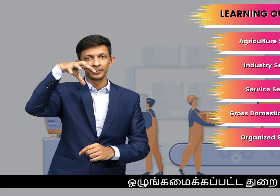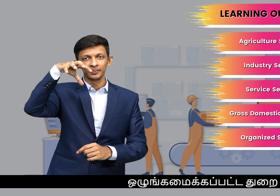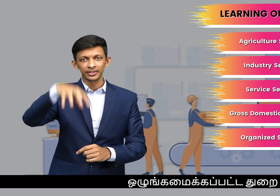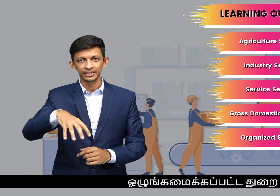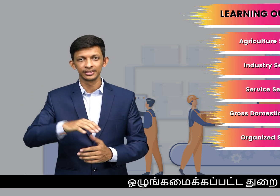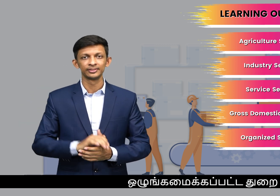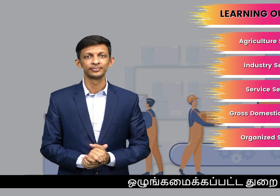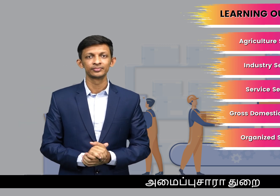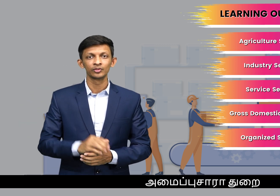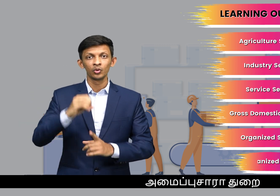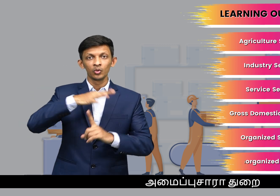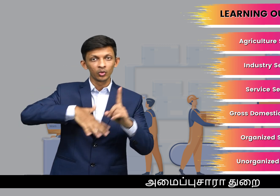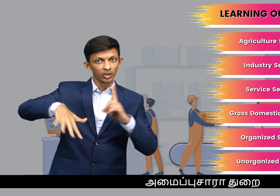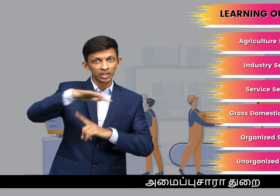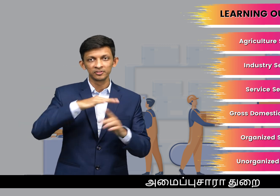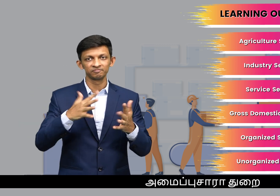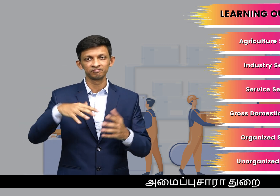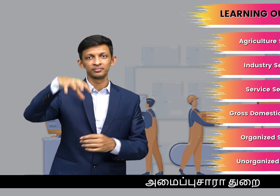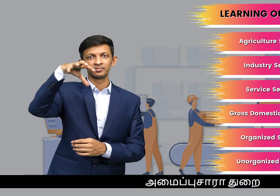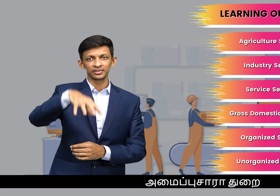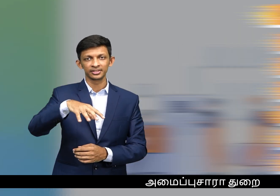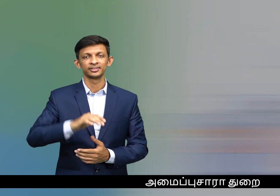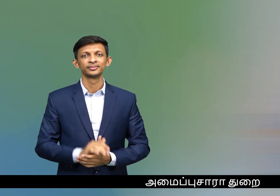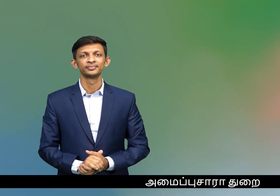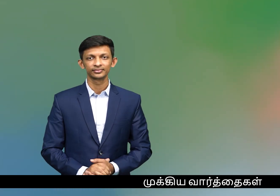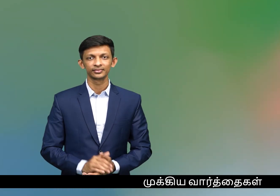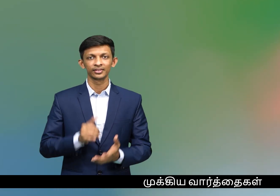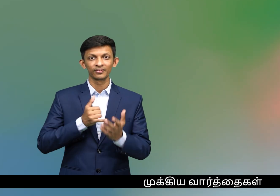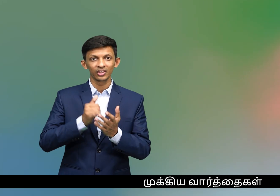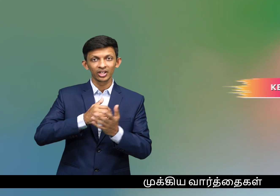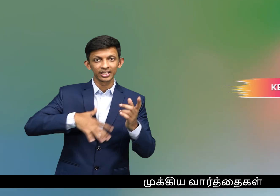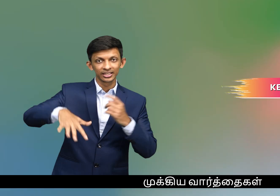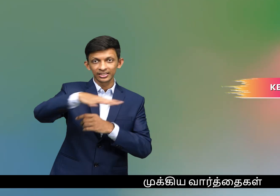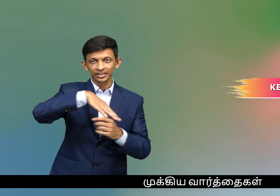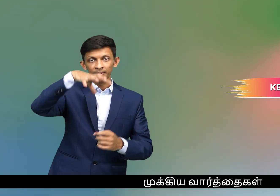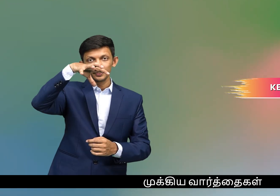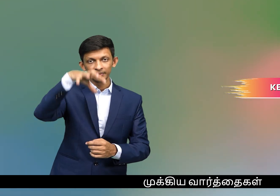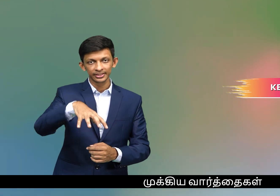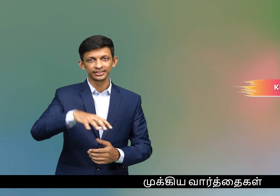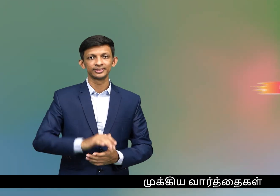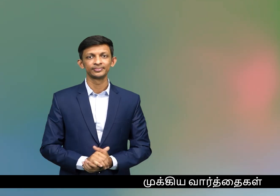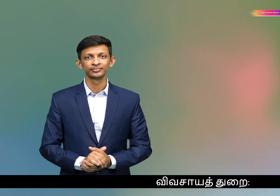ஒழுங்கமைக்கப்பட்ட துறை, அமைப்புசாரா துறை. முக்கிய வார்த்தைகள்: